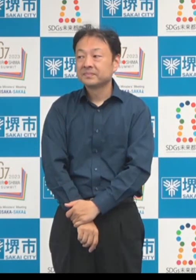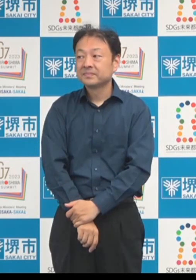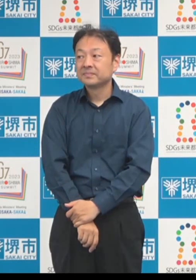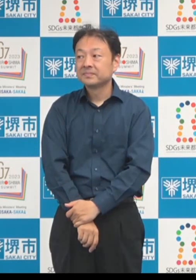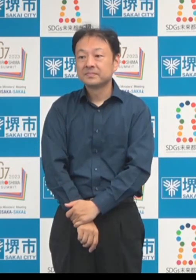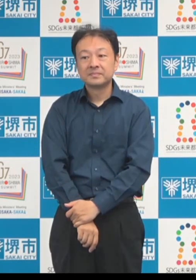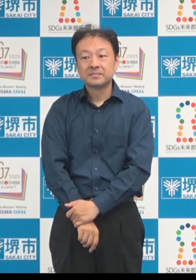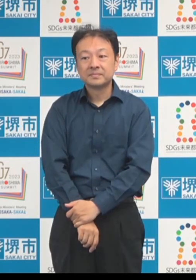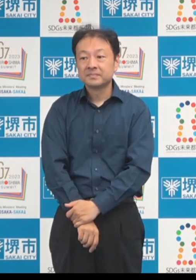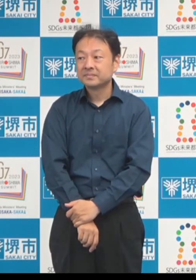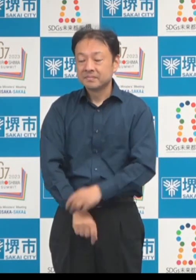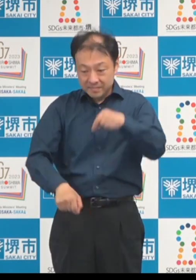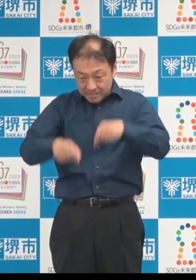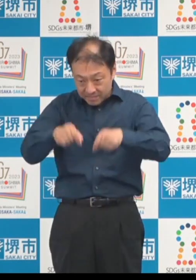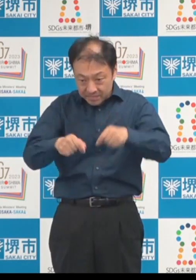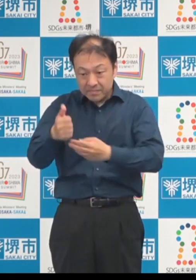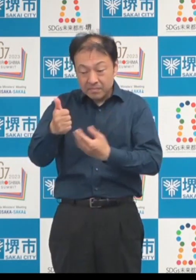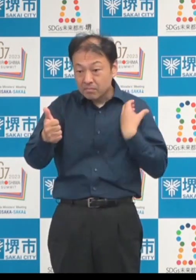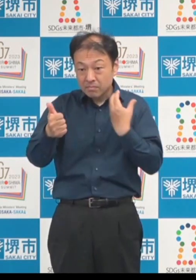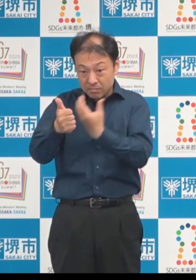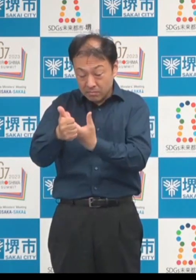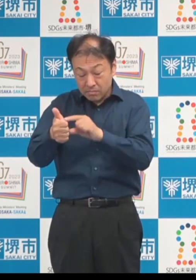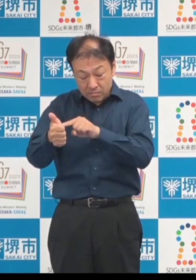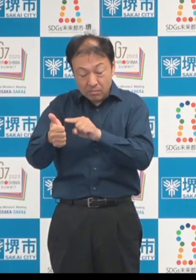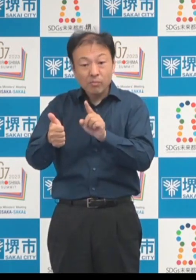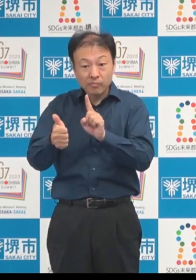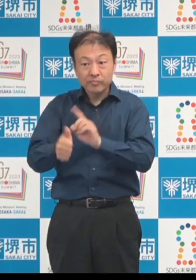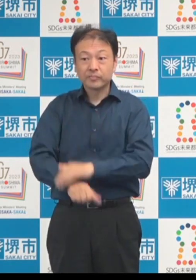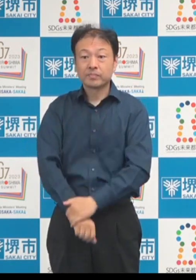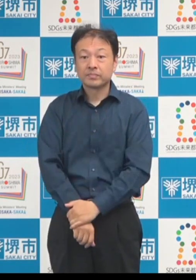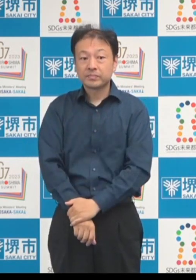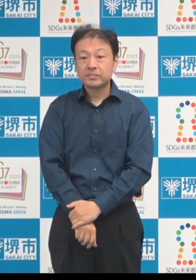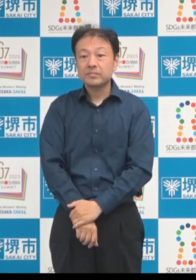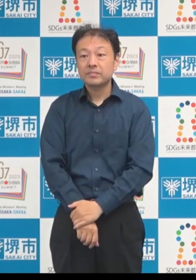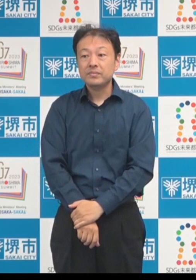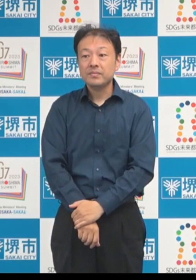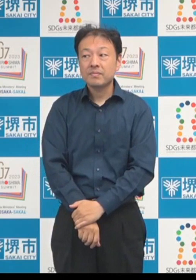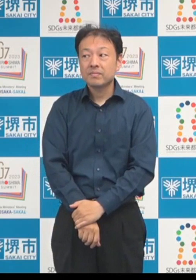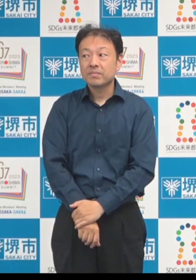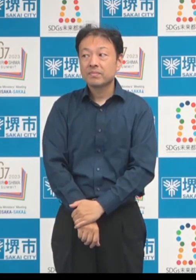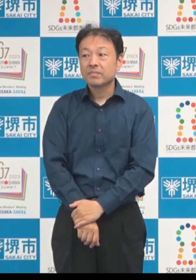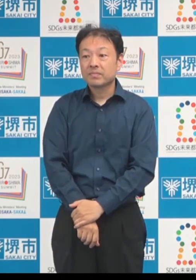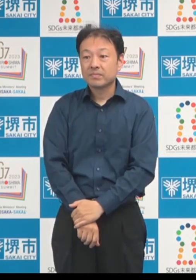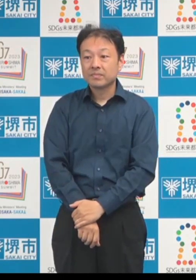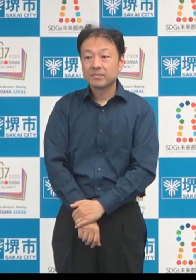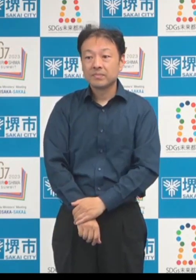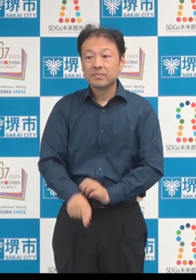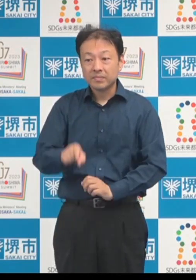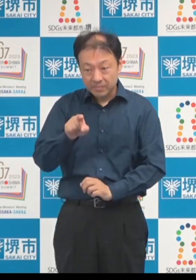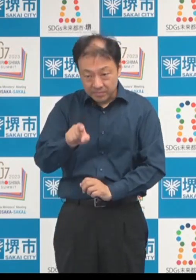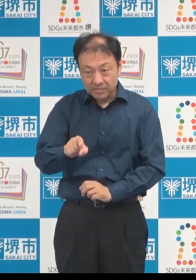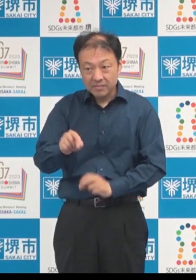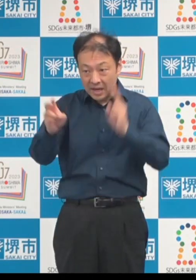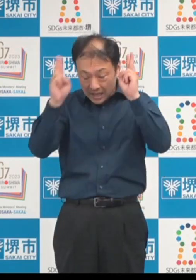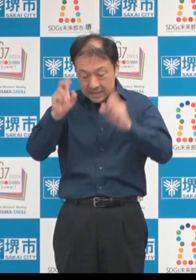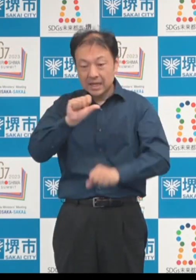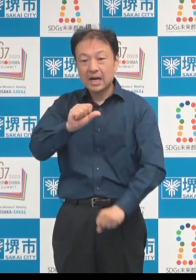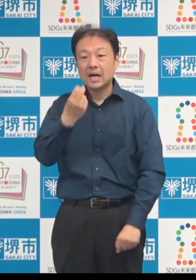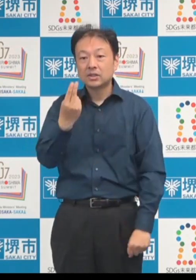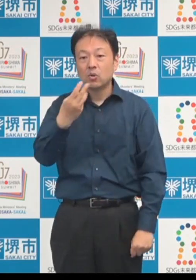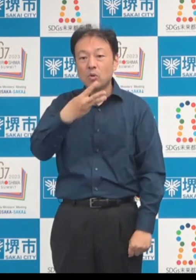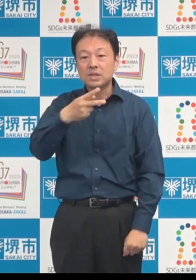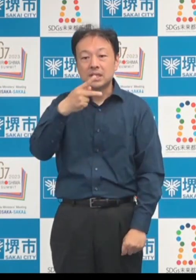コミュニティマネージャーの選定、 コミュニティマネージャーの選定なんですけれども、今回 アトミカさんの社員の方になるんですけれ